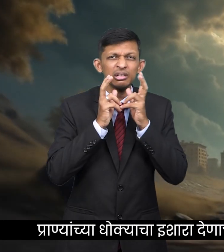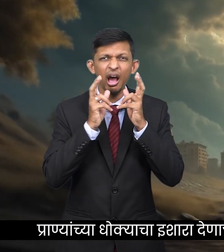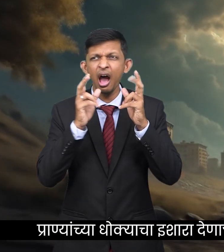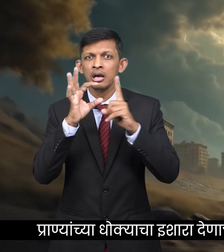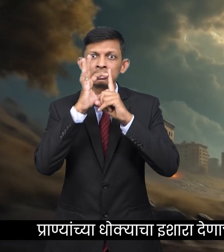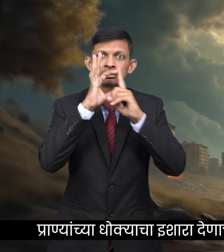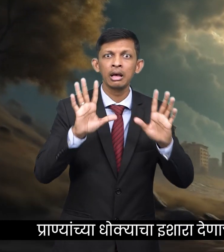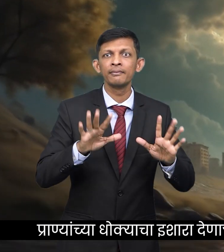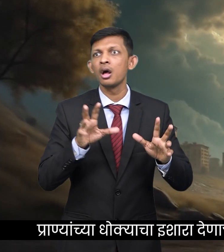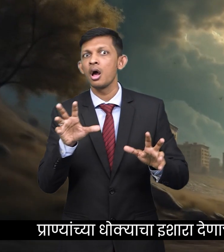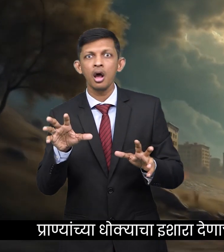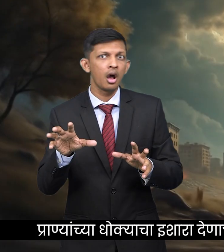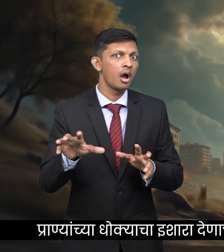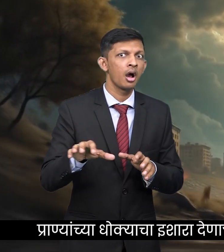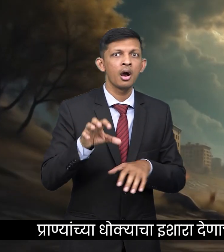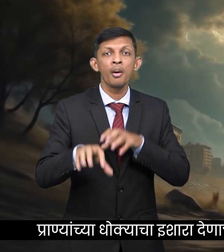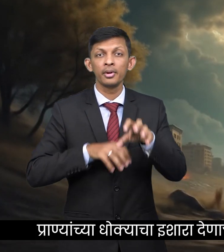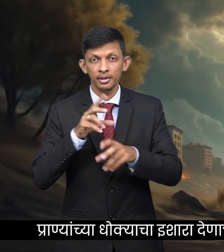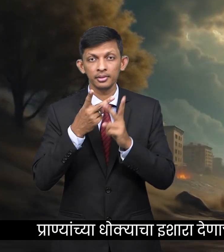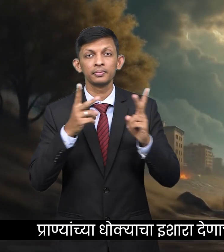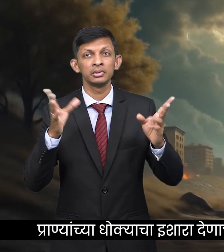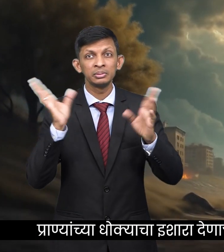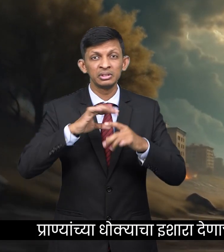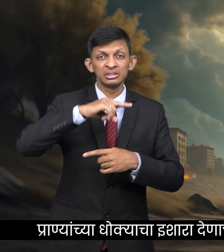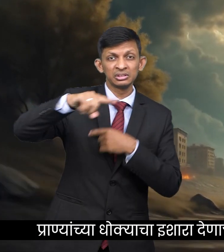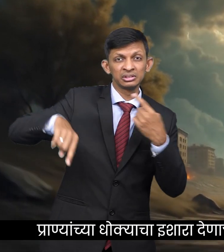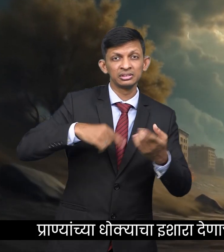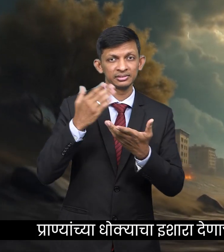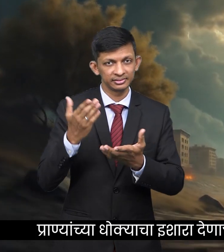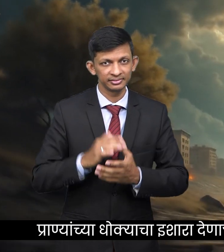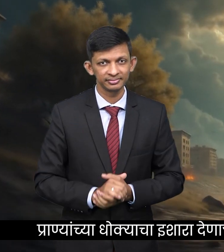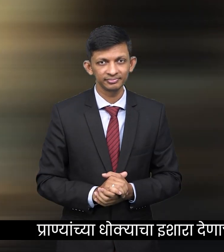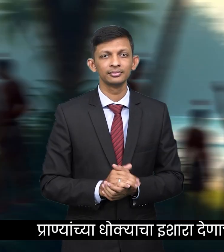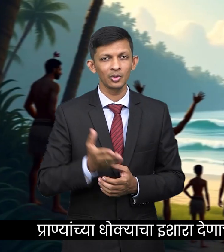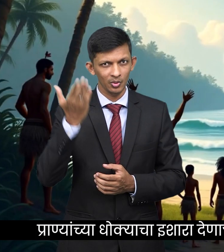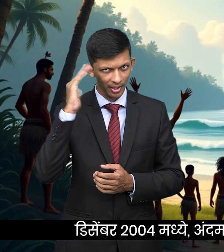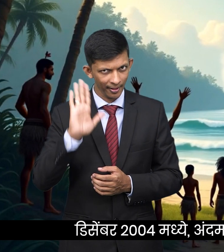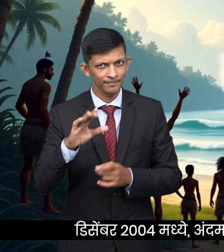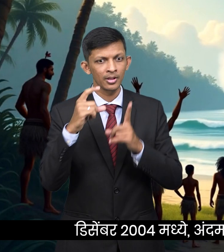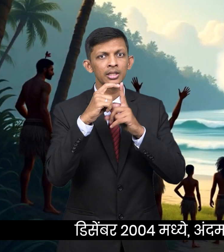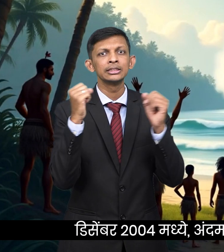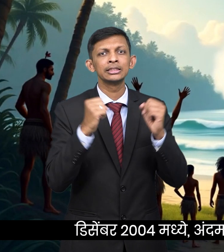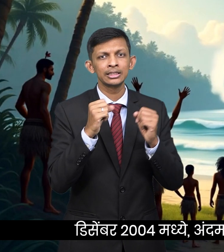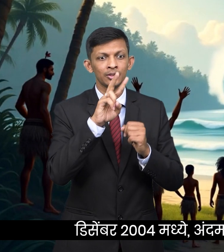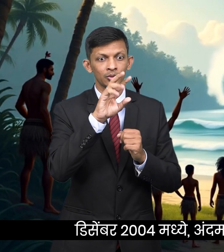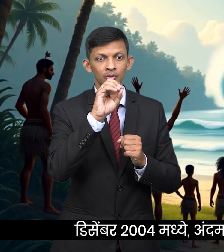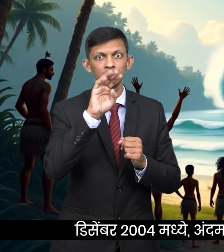इशारा देणाऱ्या वेगळ्या वर्तणुकीवरून ओळखल्या जातात.